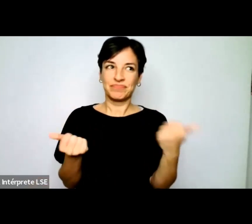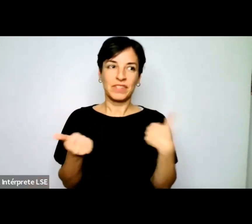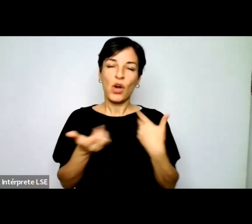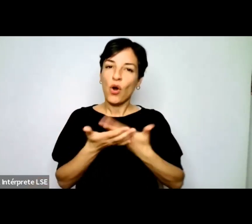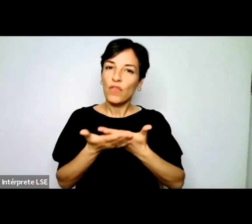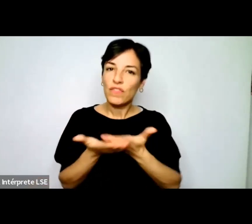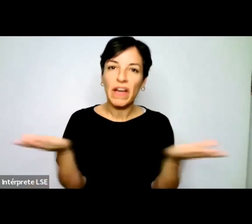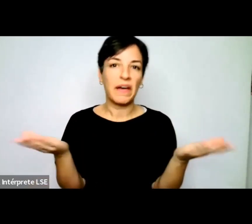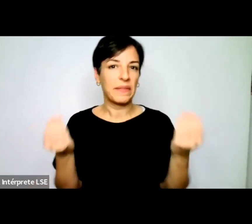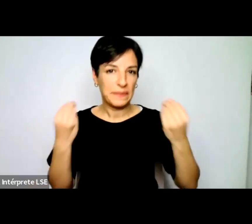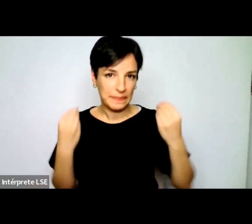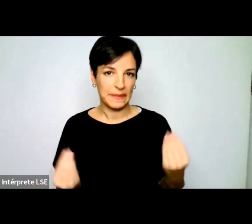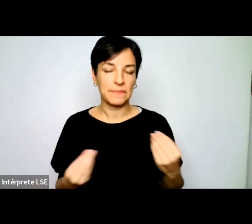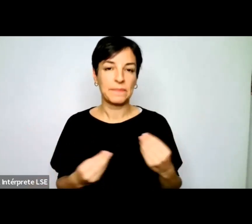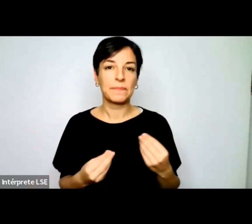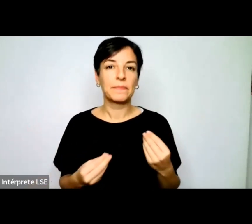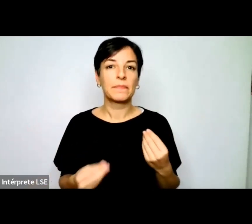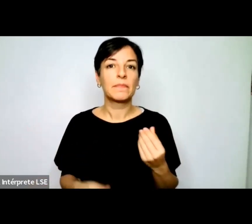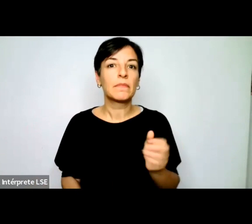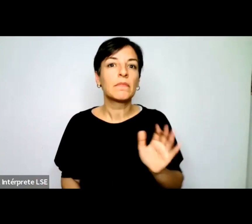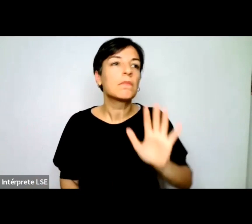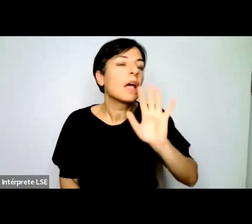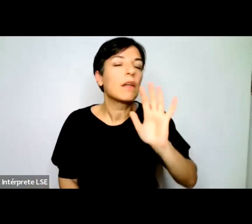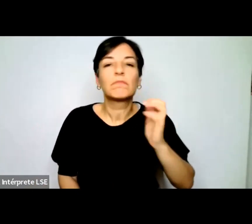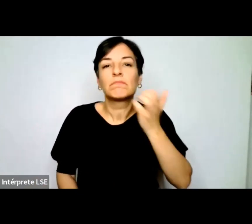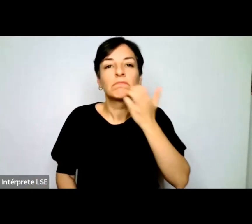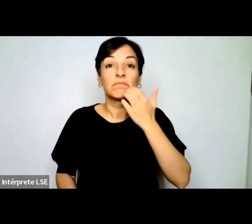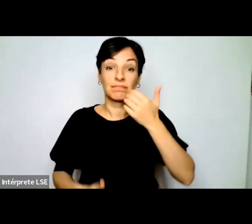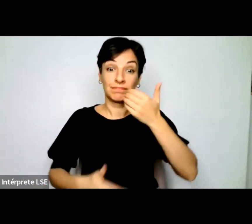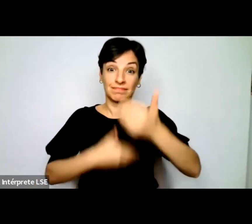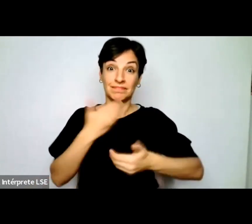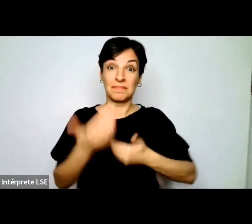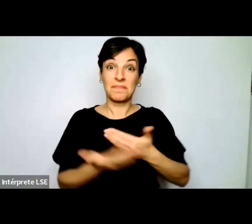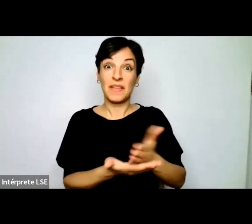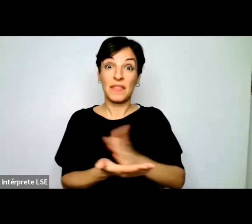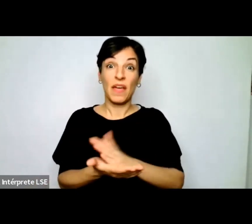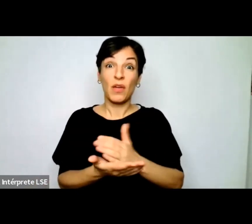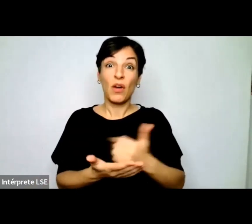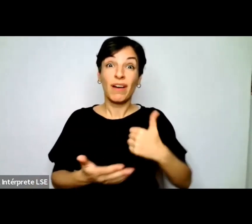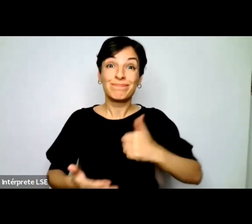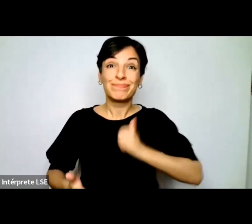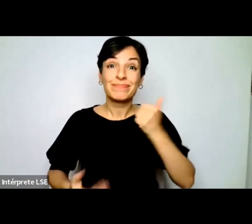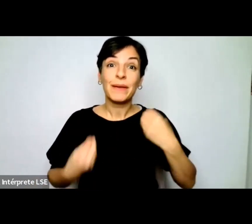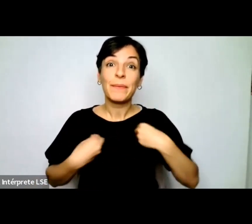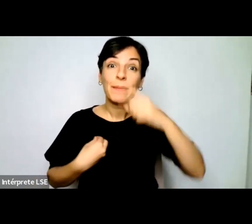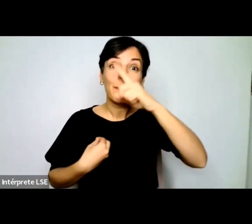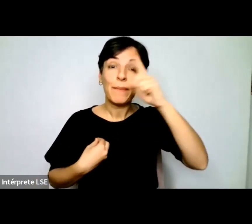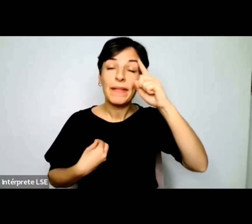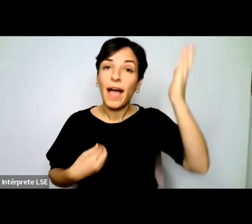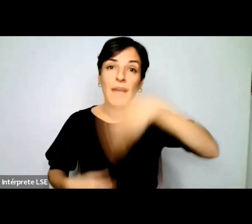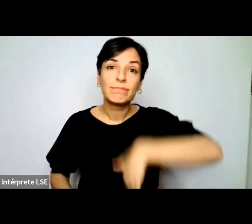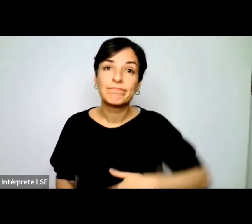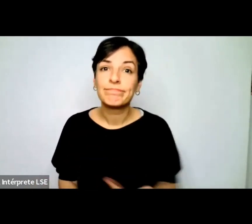confianza y demás. Pero puede ser que en una mediación pues haya personas que vivan fuera de Madrid o que no